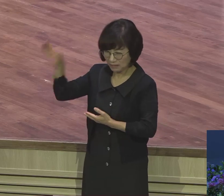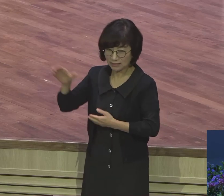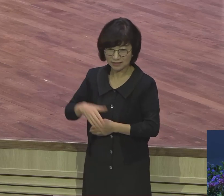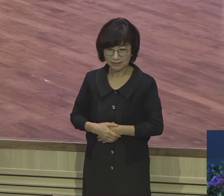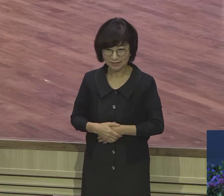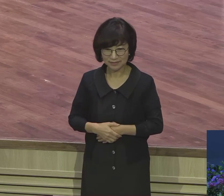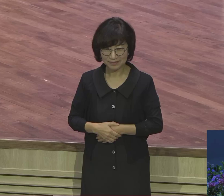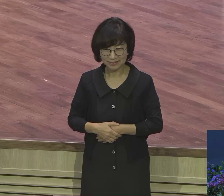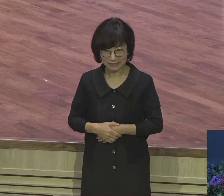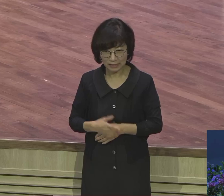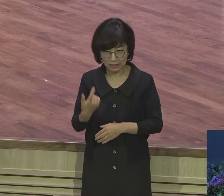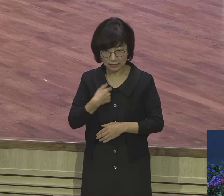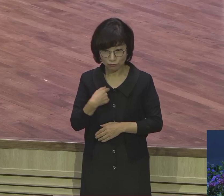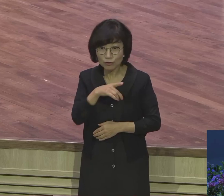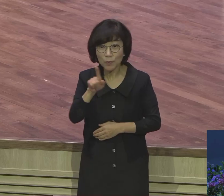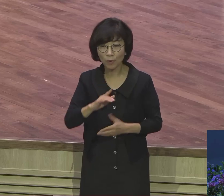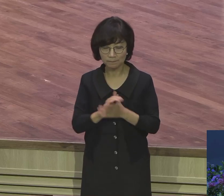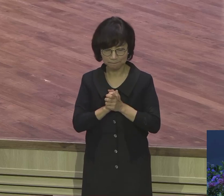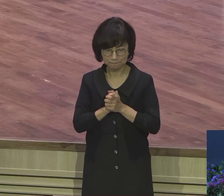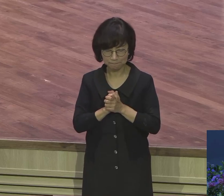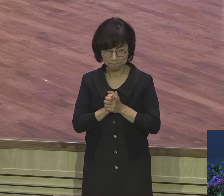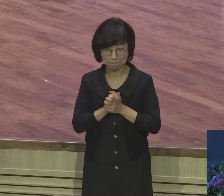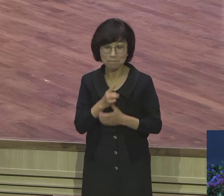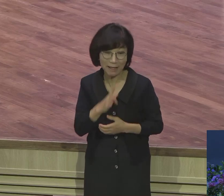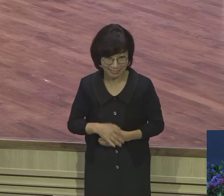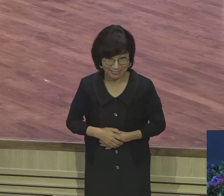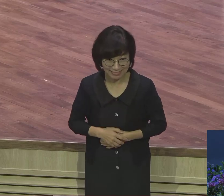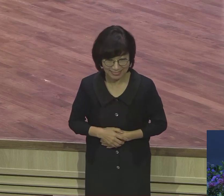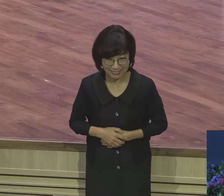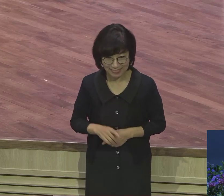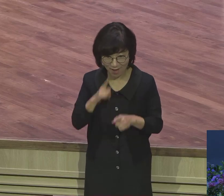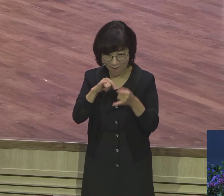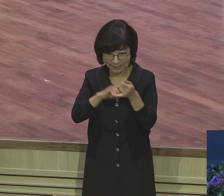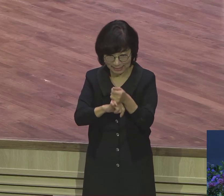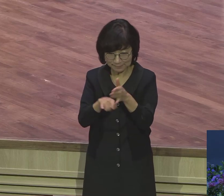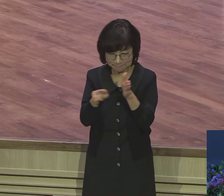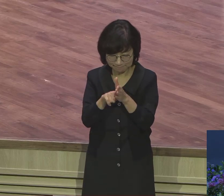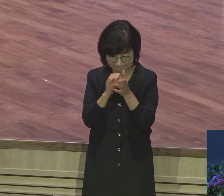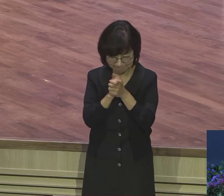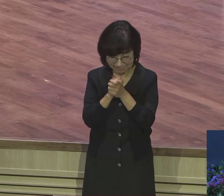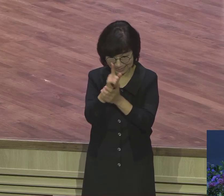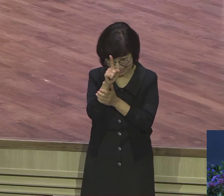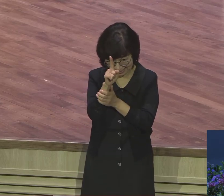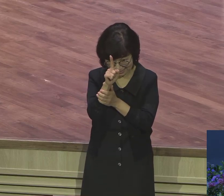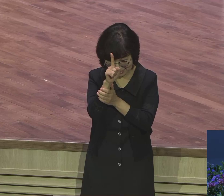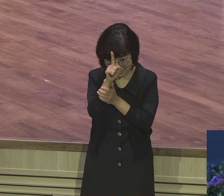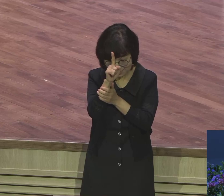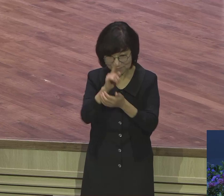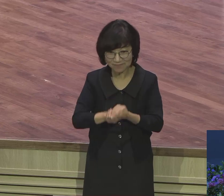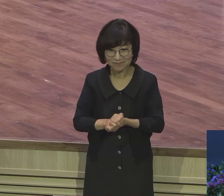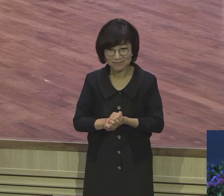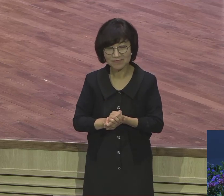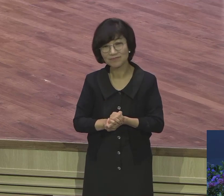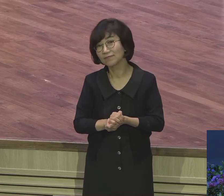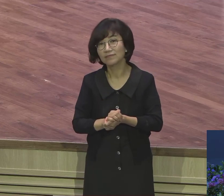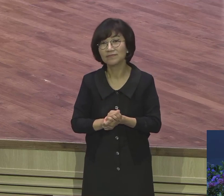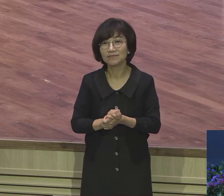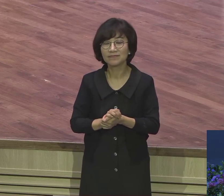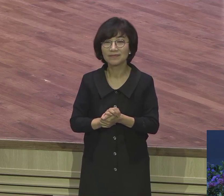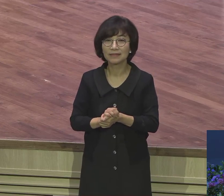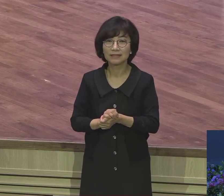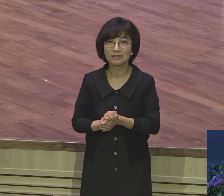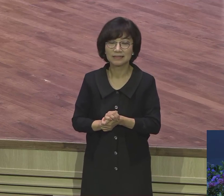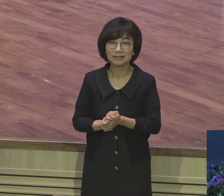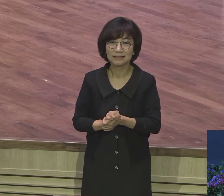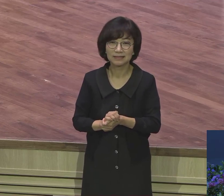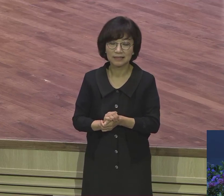막 제일 무승기 기도예요. 은약 기도 그런 사람 기도는 하나는 100% 다